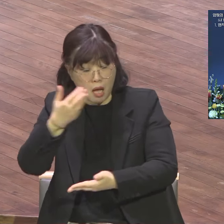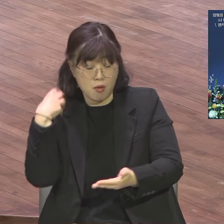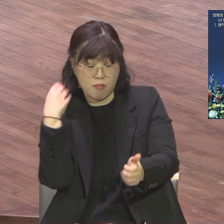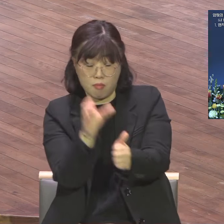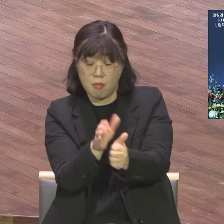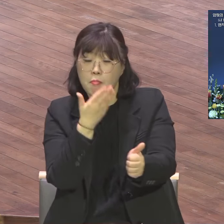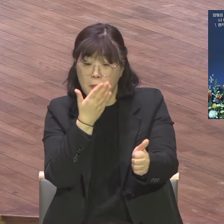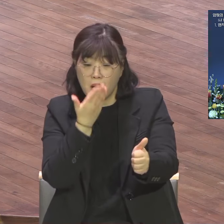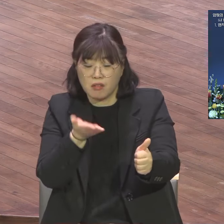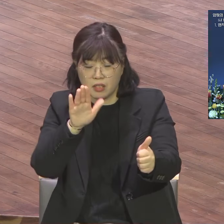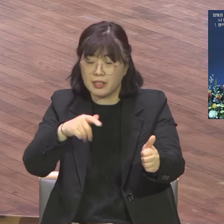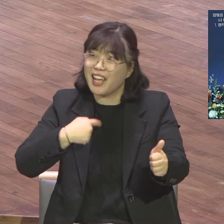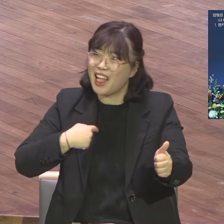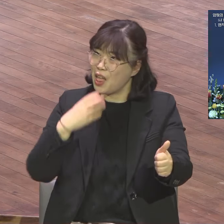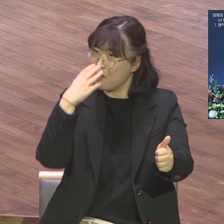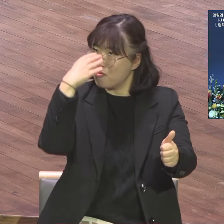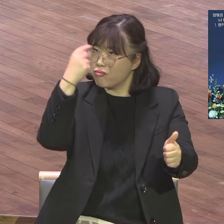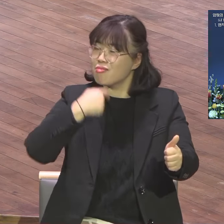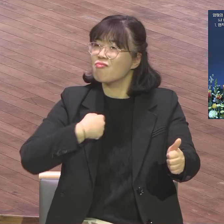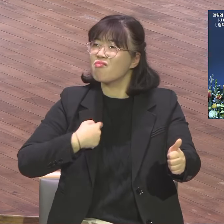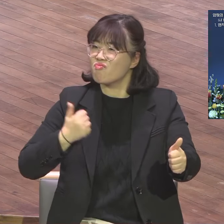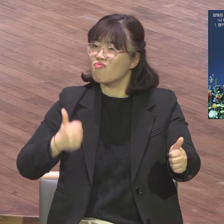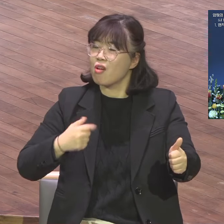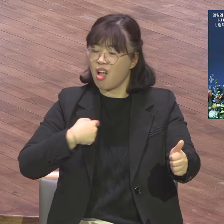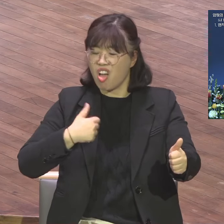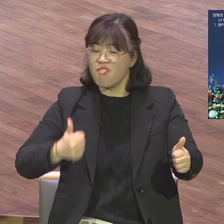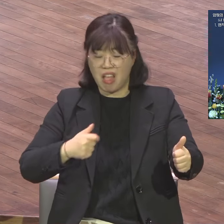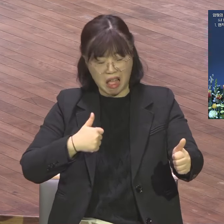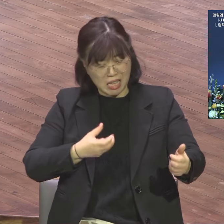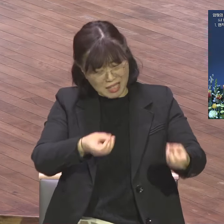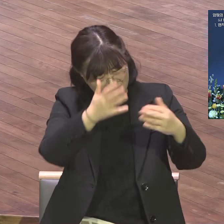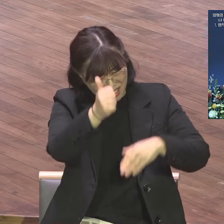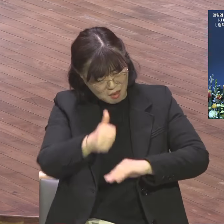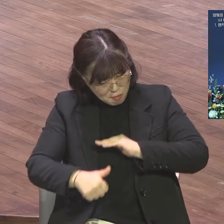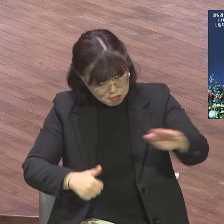것입니다. 그건 제사장만 해야 되는데